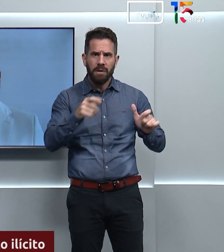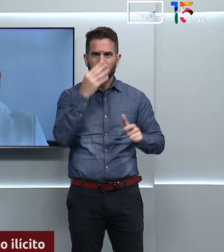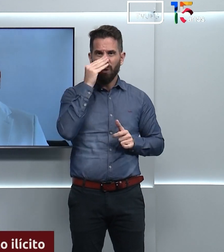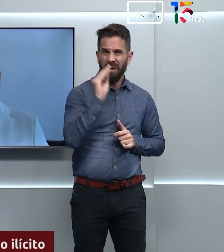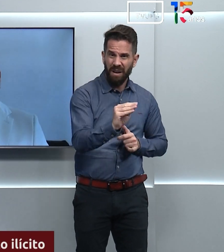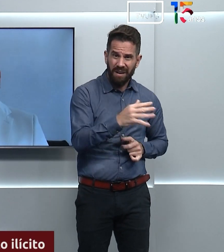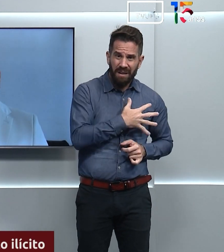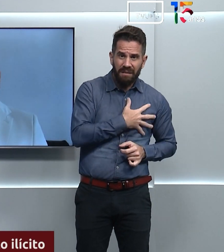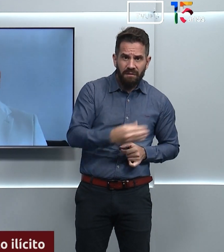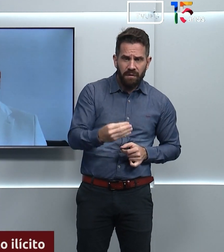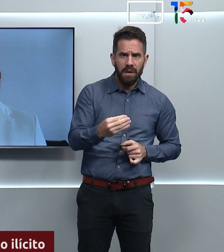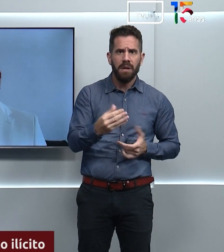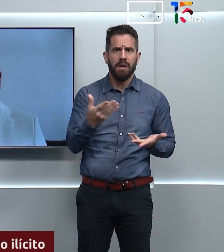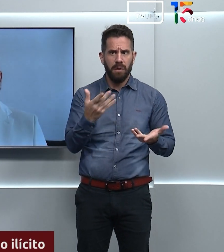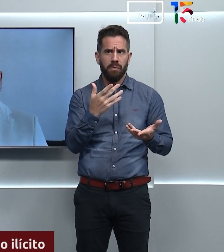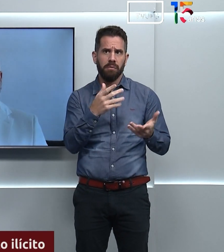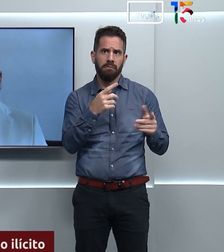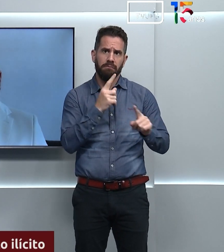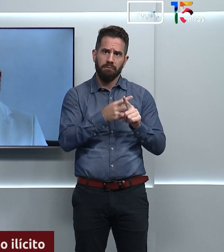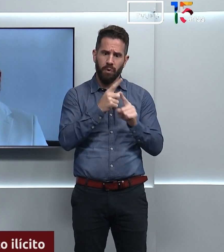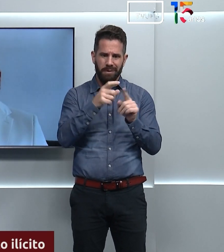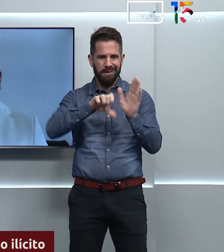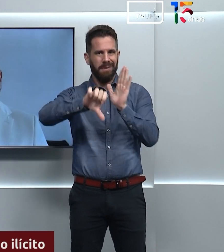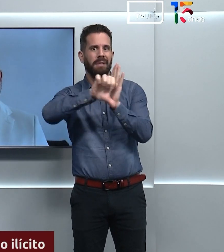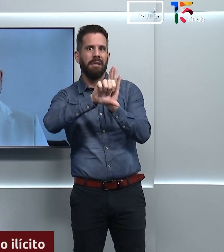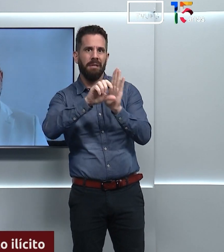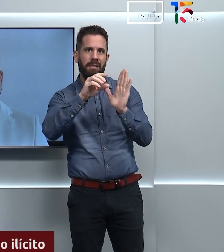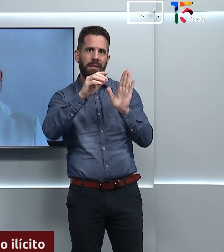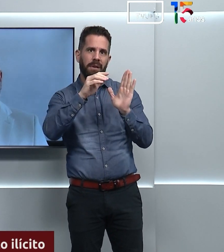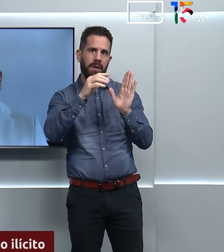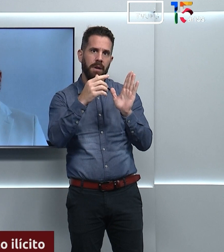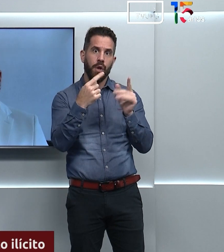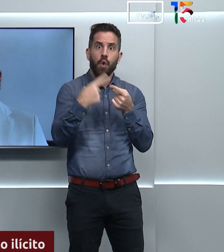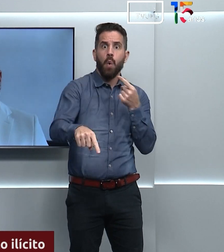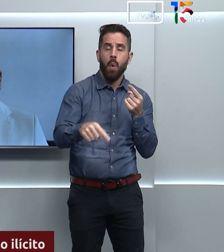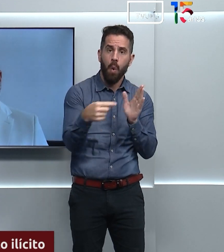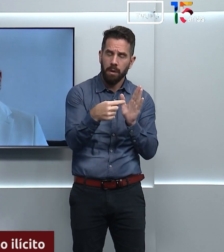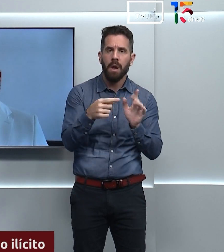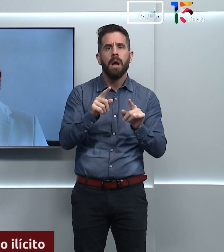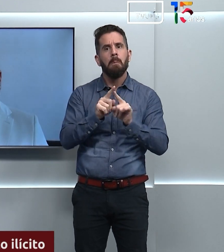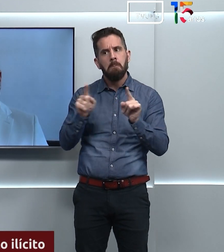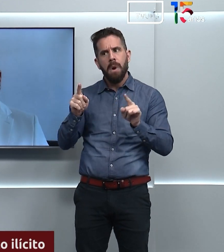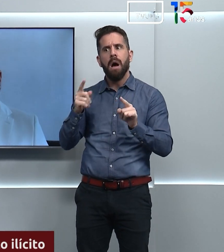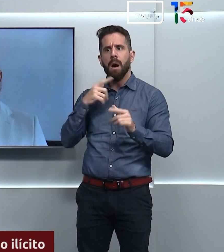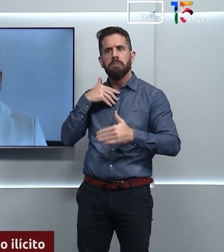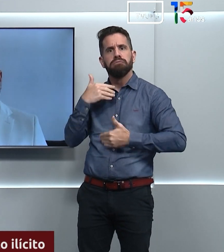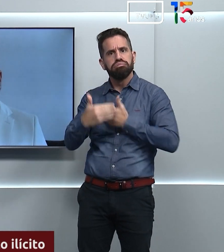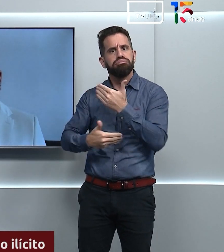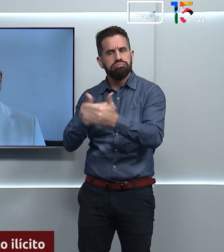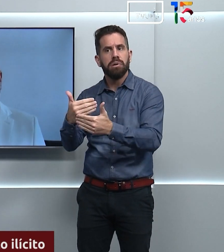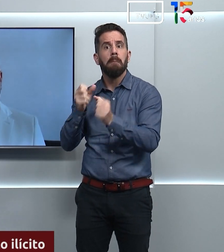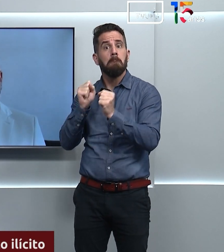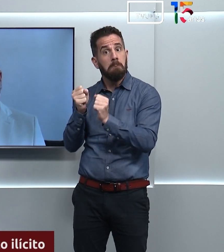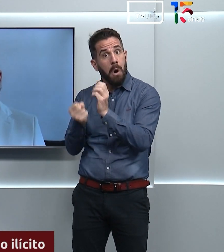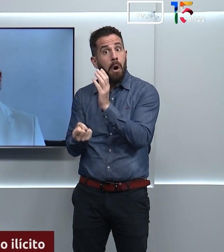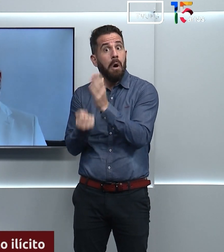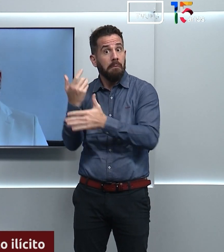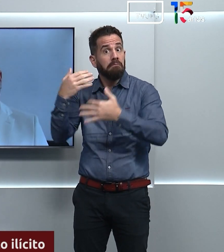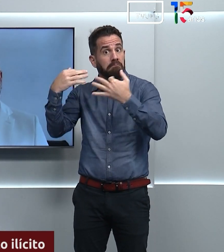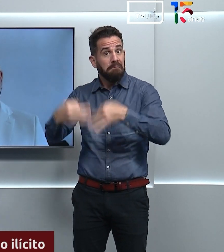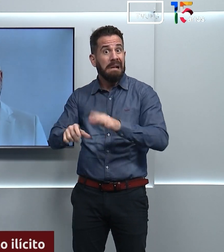que o senhor entende essa proposta, né, que ainda não se tornou lei, mas está caminhando, né, no Congresso e pode ser que vire